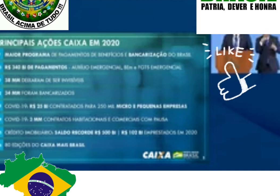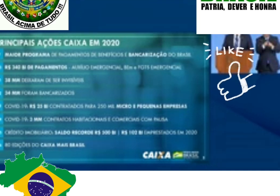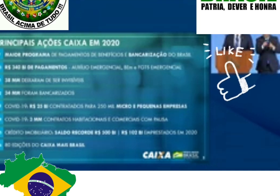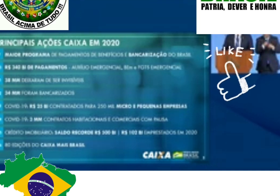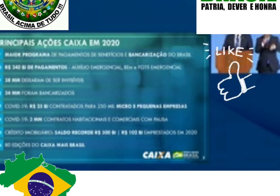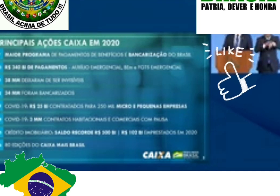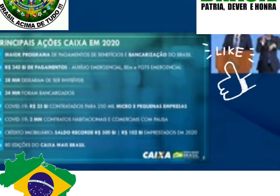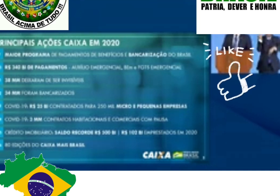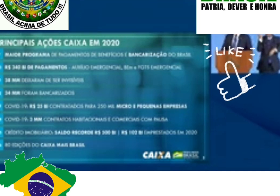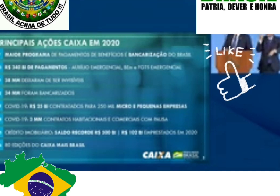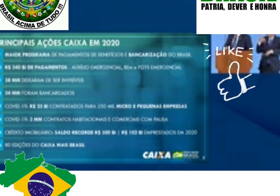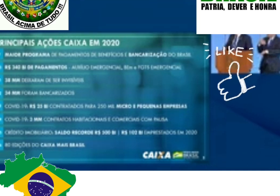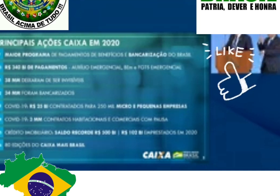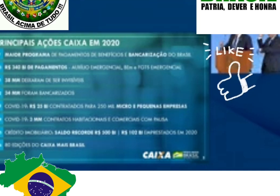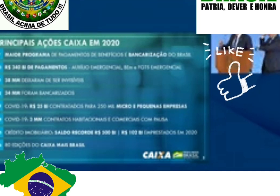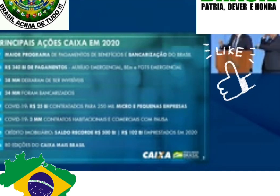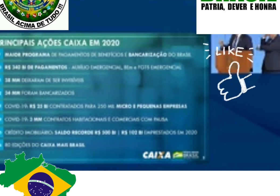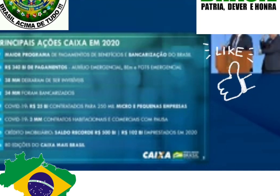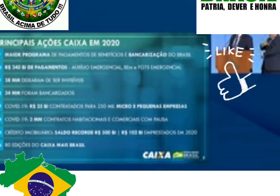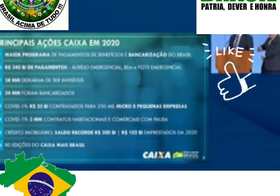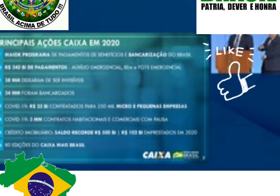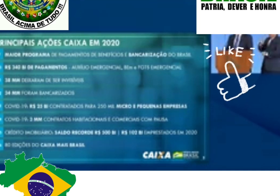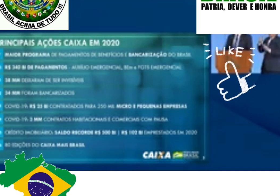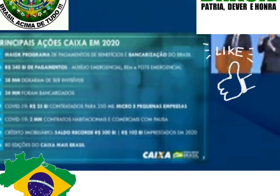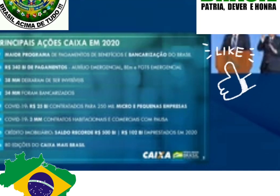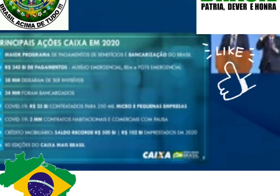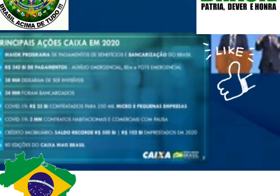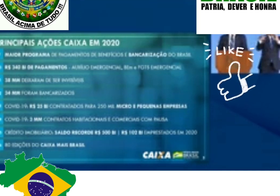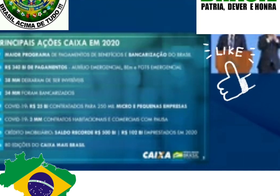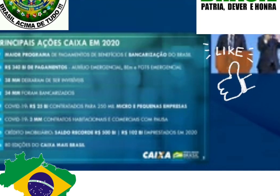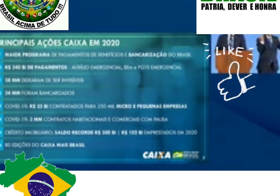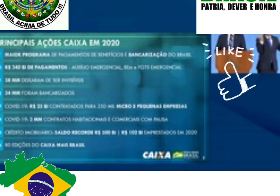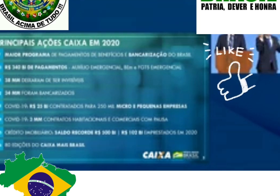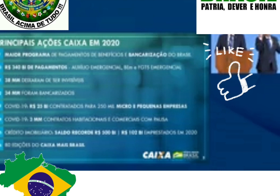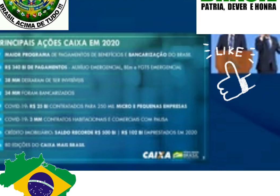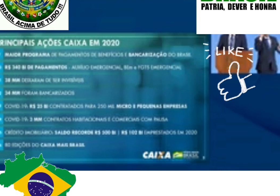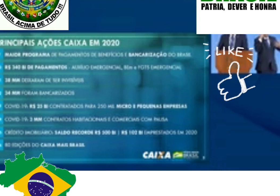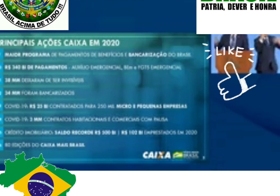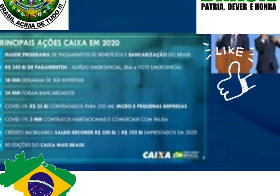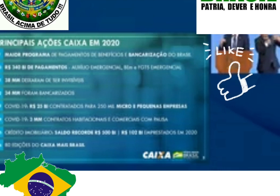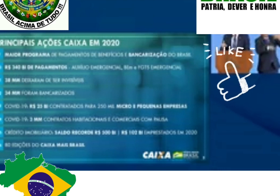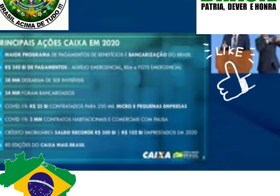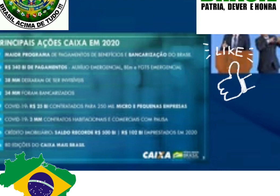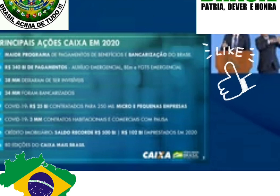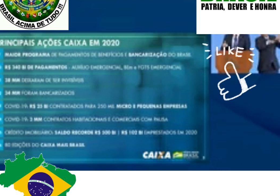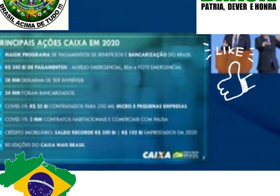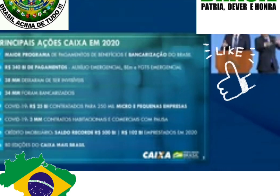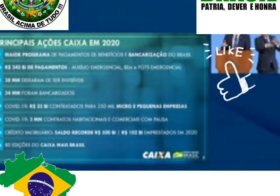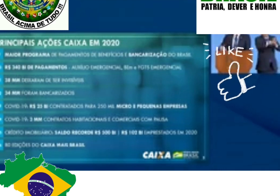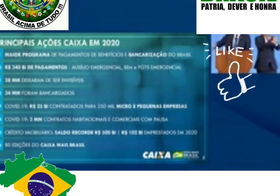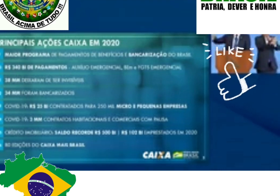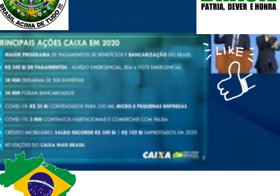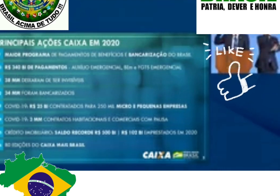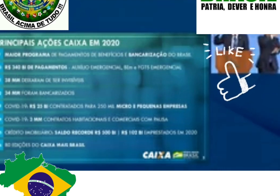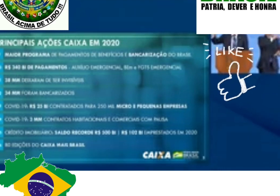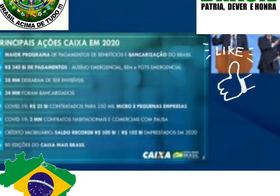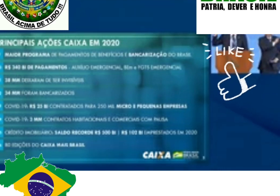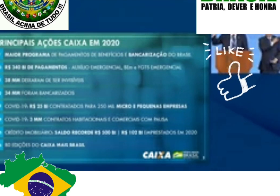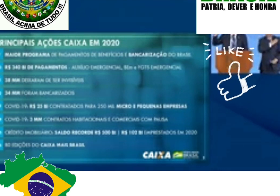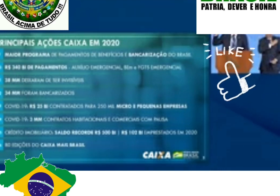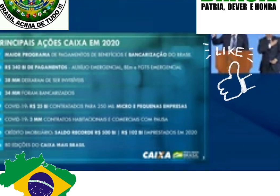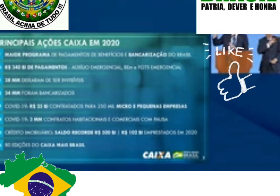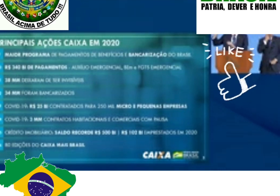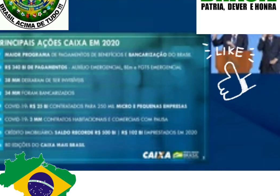muito importante, presidente, eu acho que esse talvez seja um dos pontos mais importantes. Antes dessa gestão,